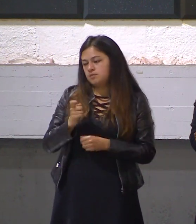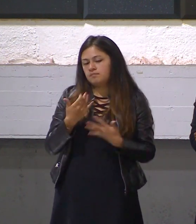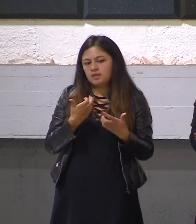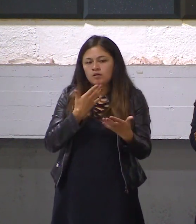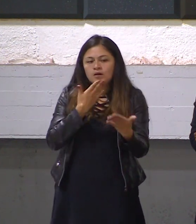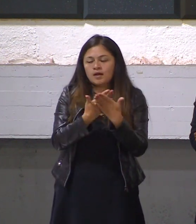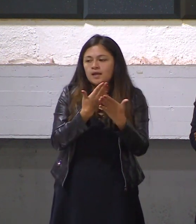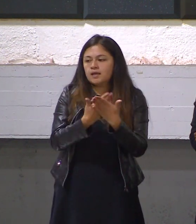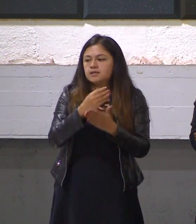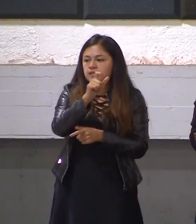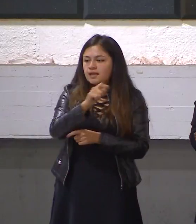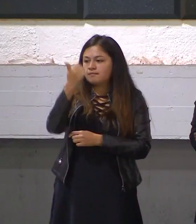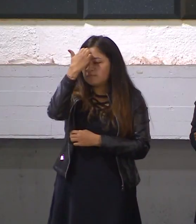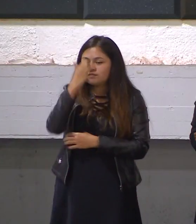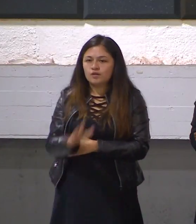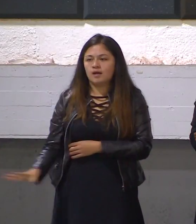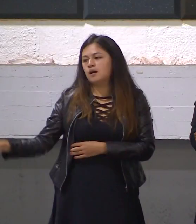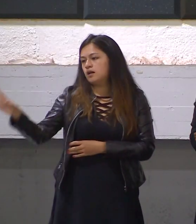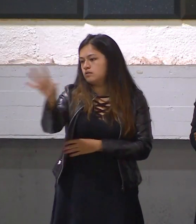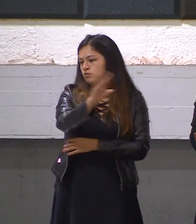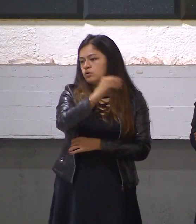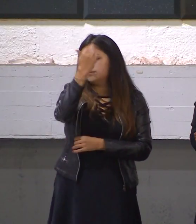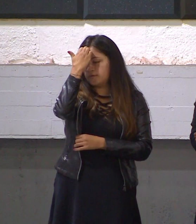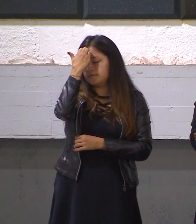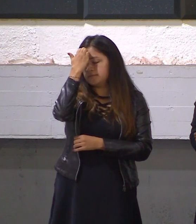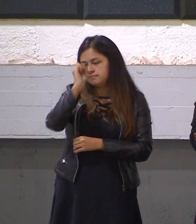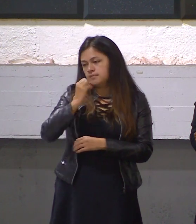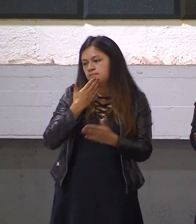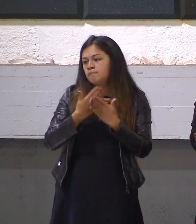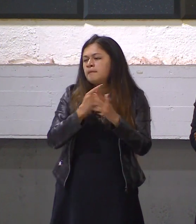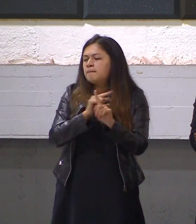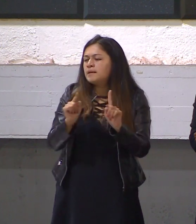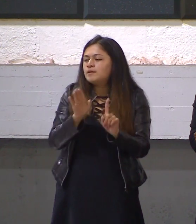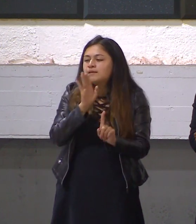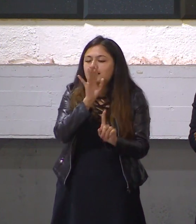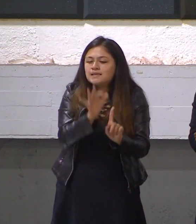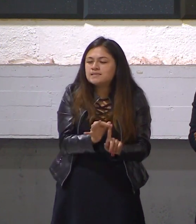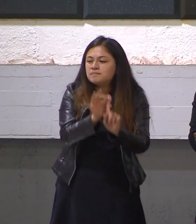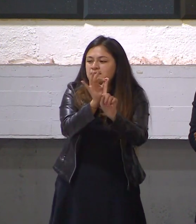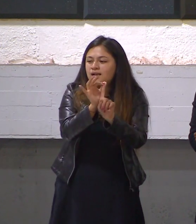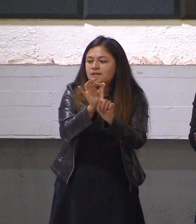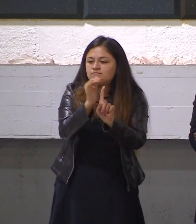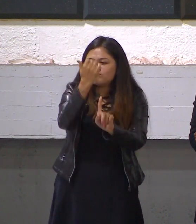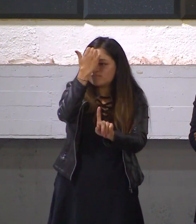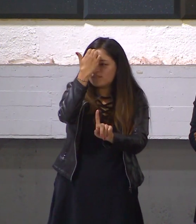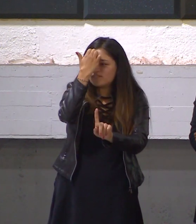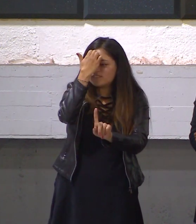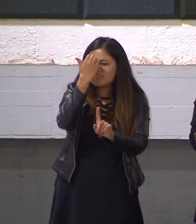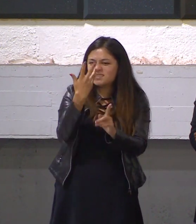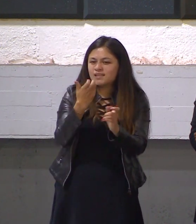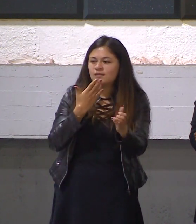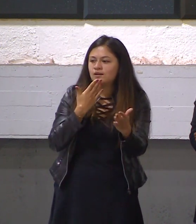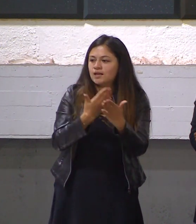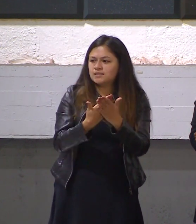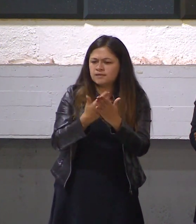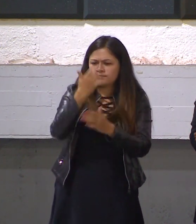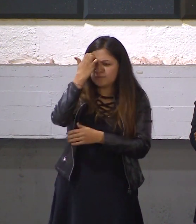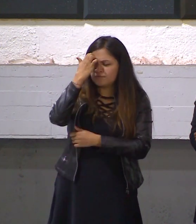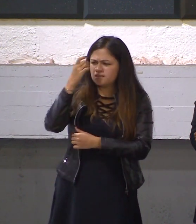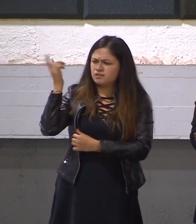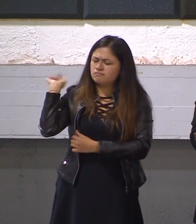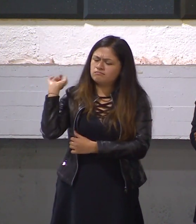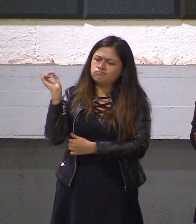profesores a todos obviamente pero especialmente a aquellos docentes que han estado desde hace